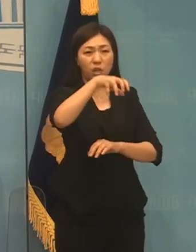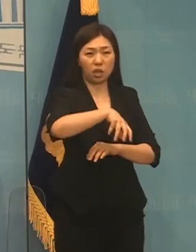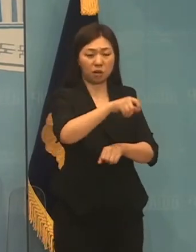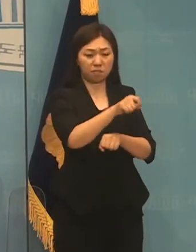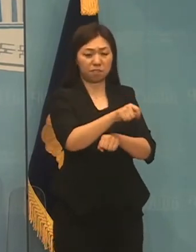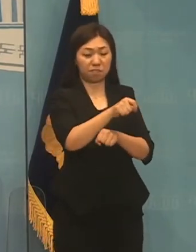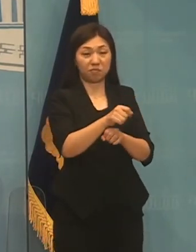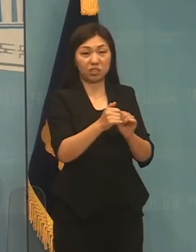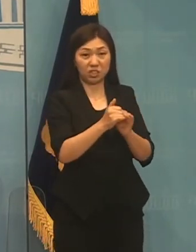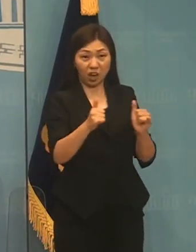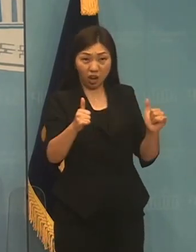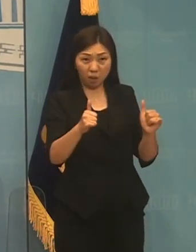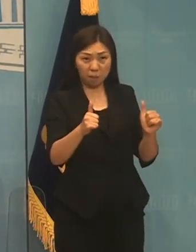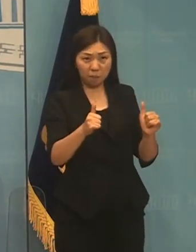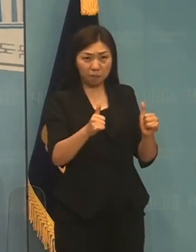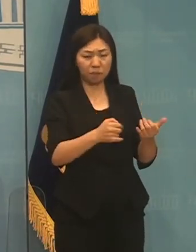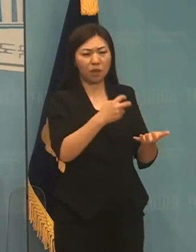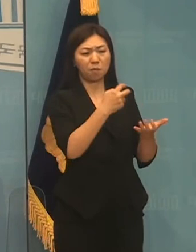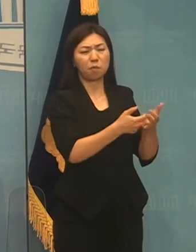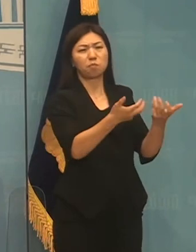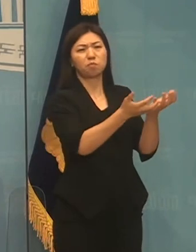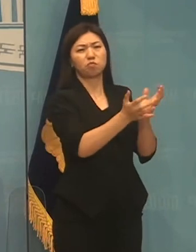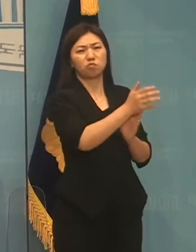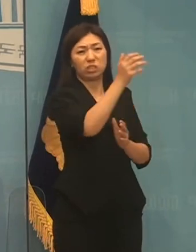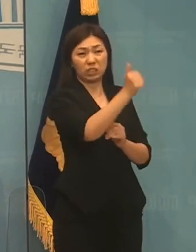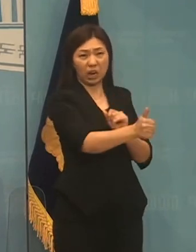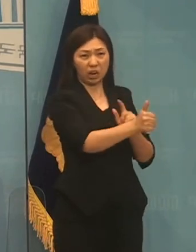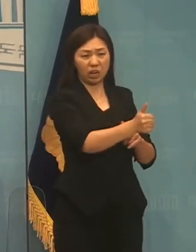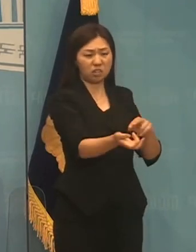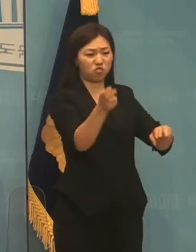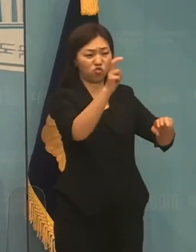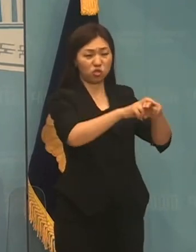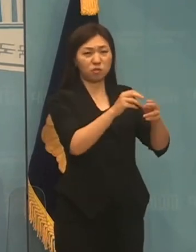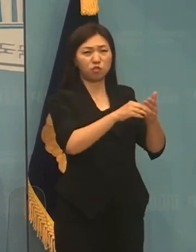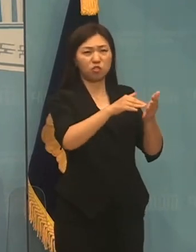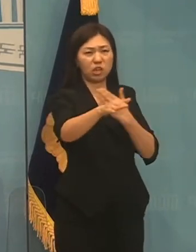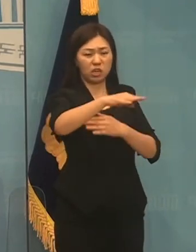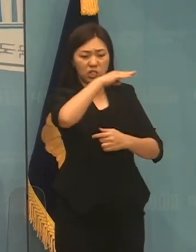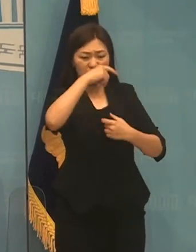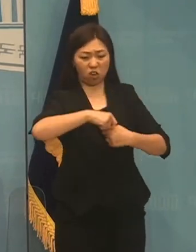법무부 장관이 되어 정의를 남부지라